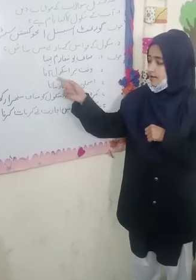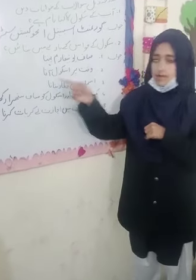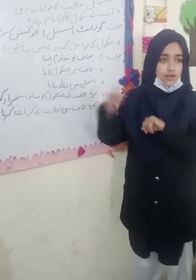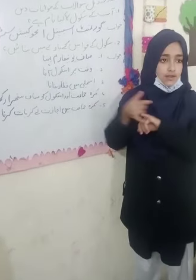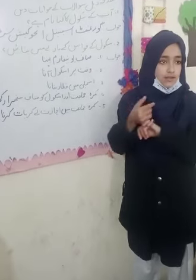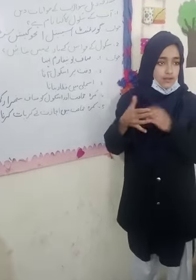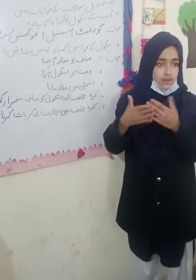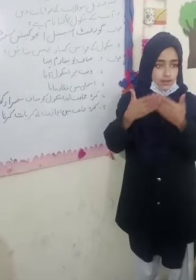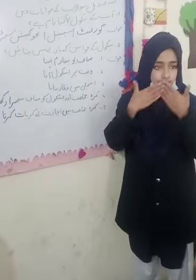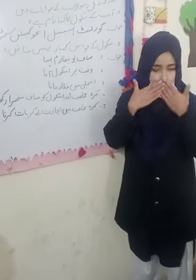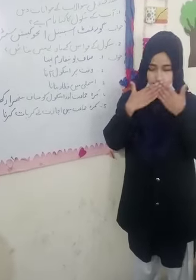स्कूल